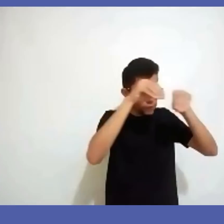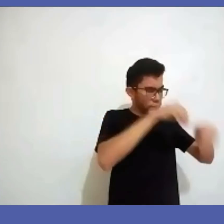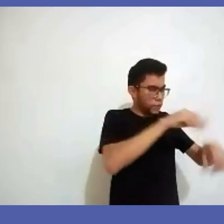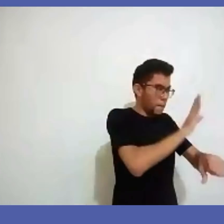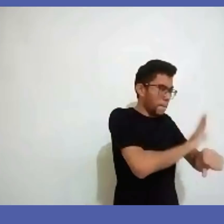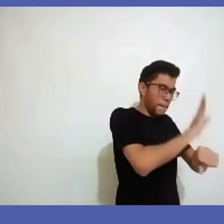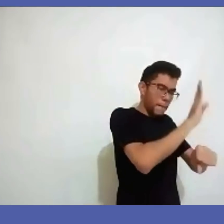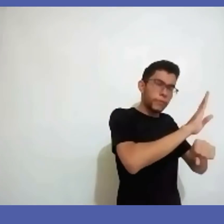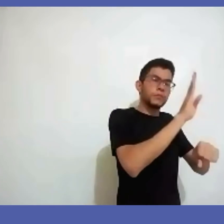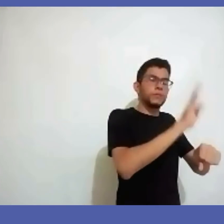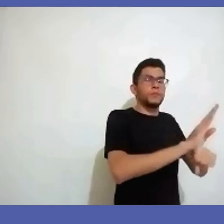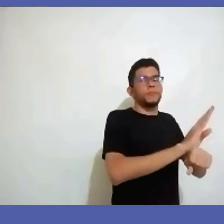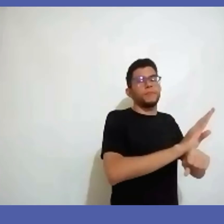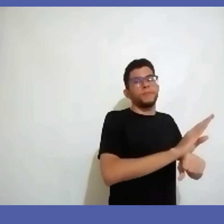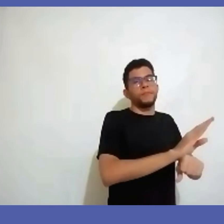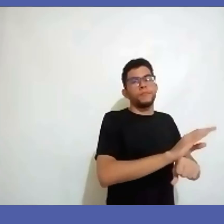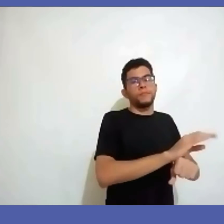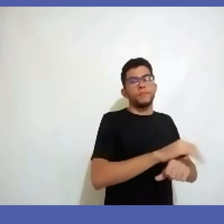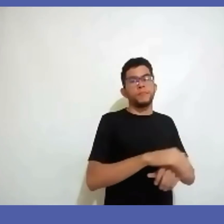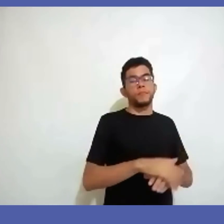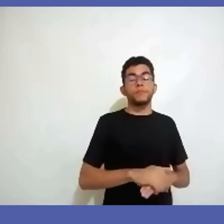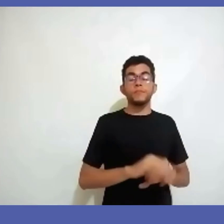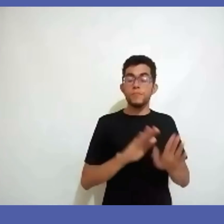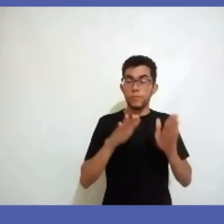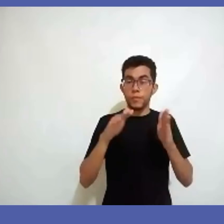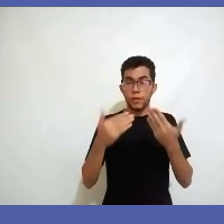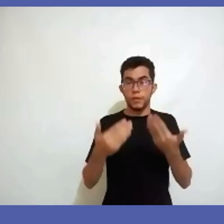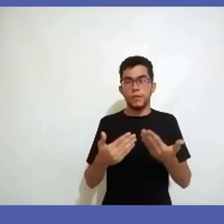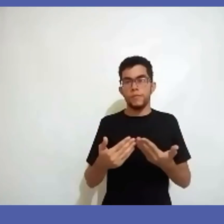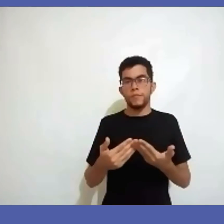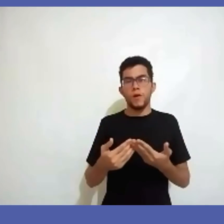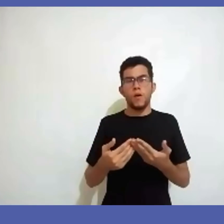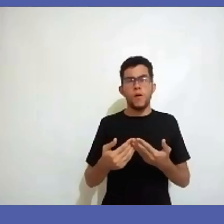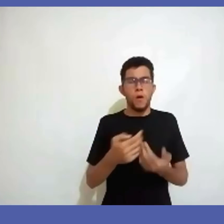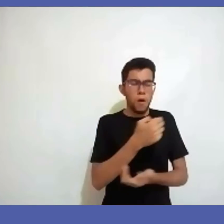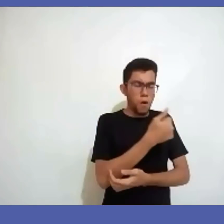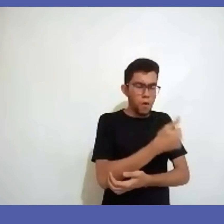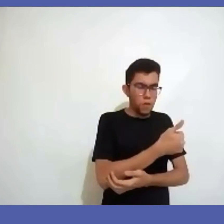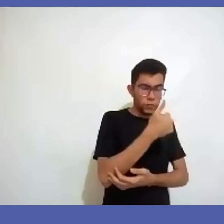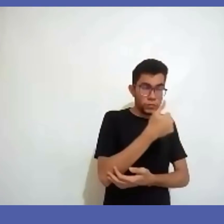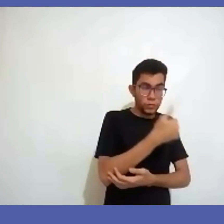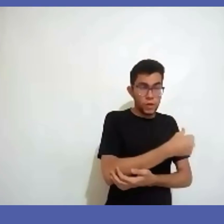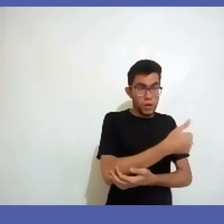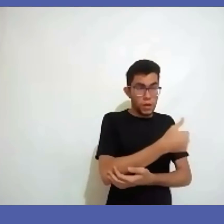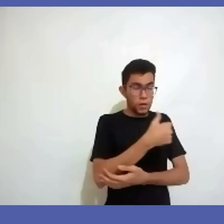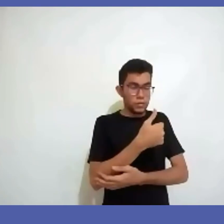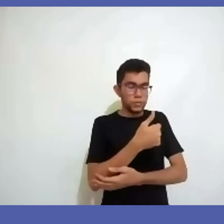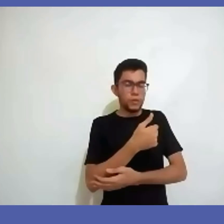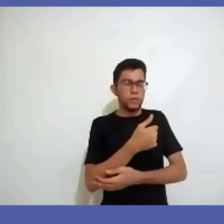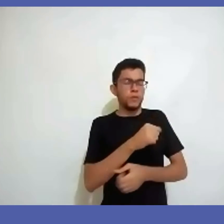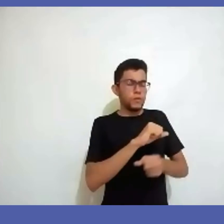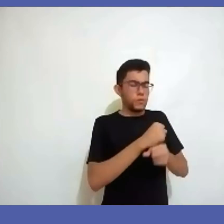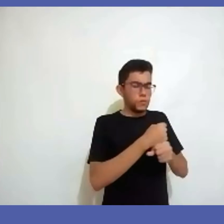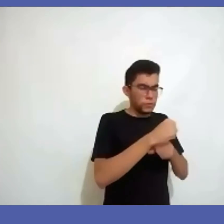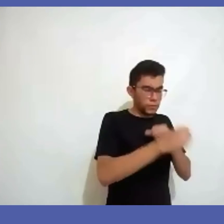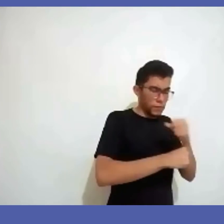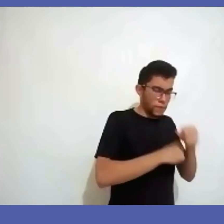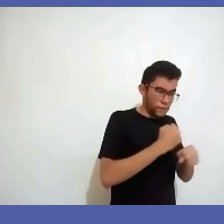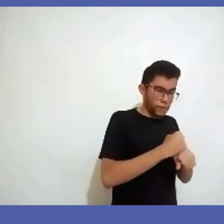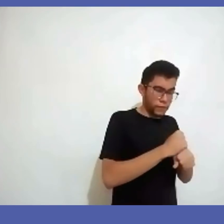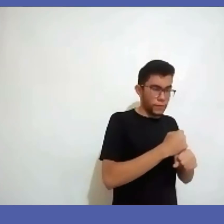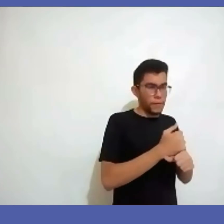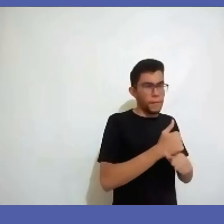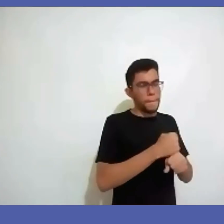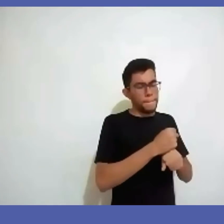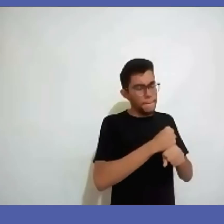terra. E 11 anos depois aconteceu a destruição de Jerusalém e a